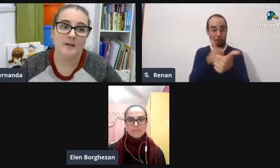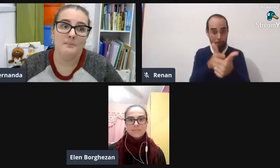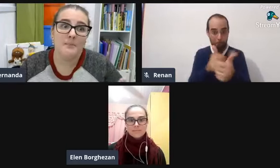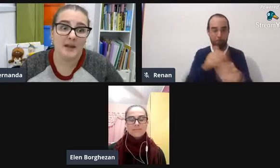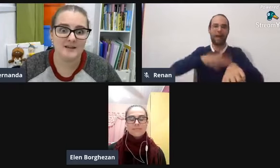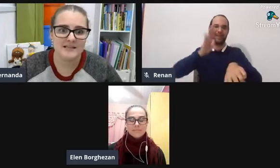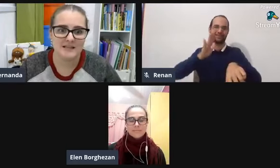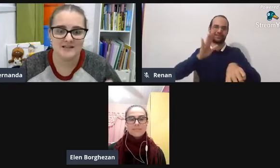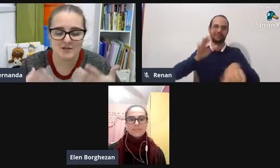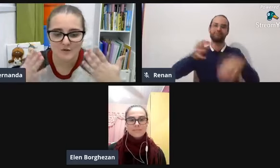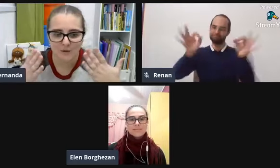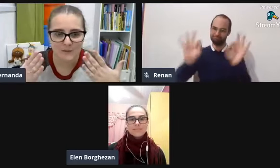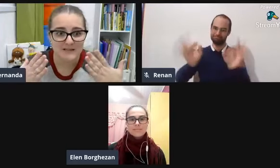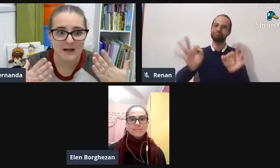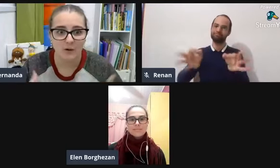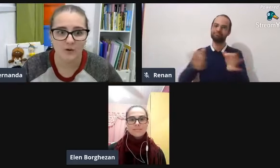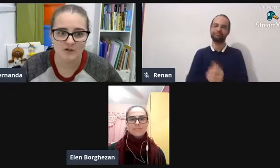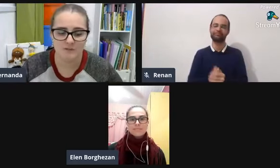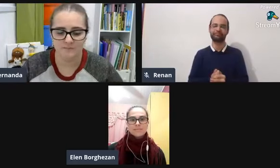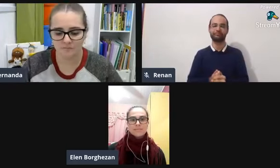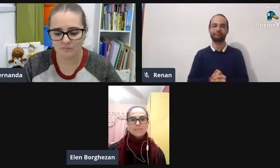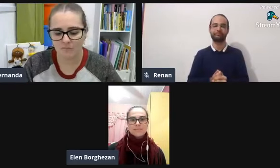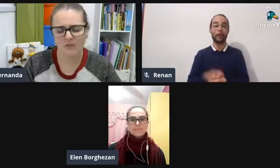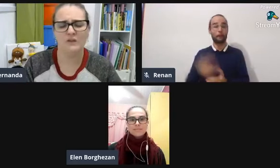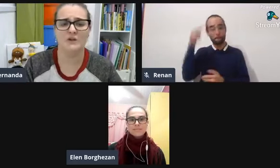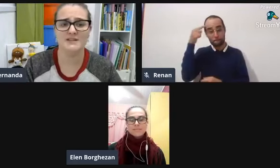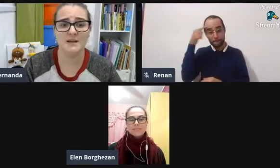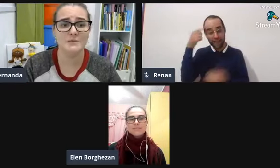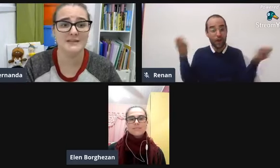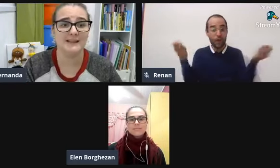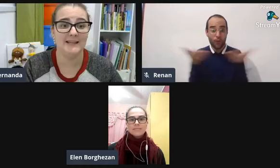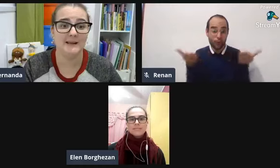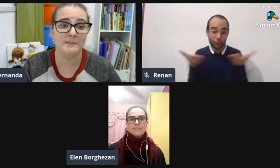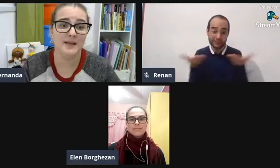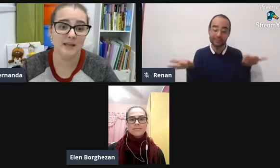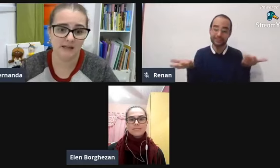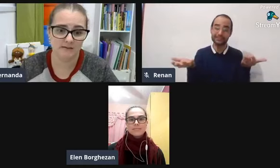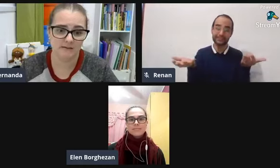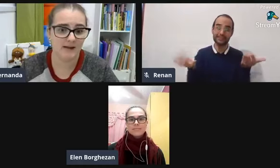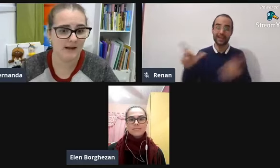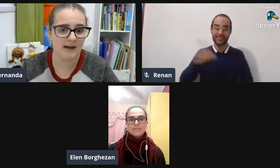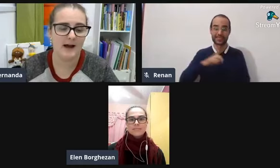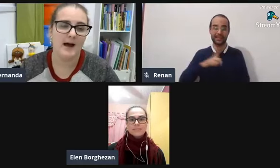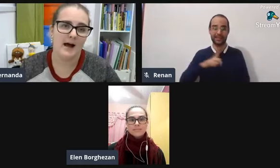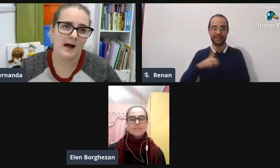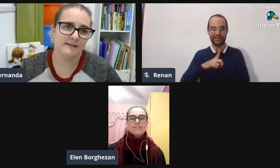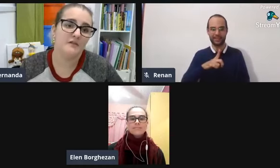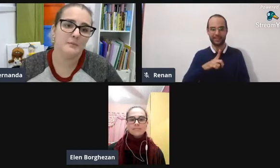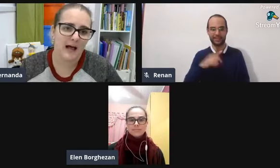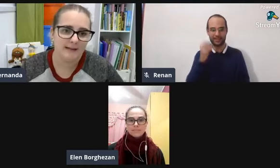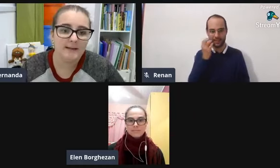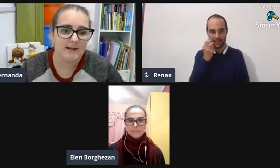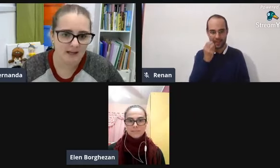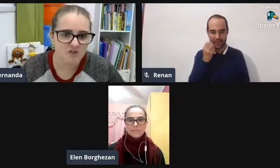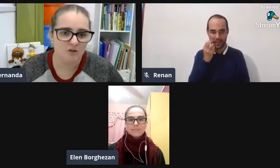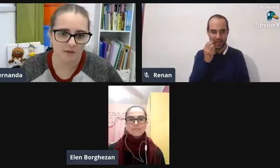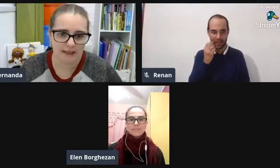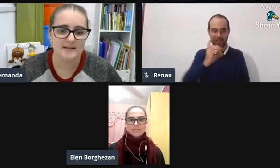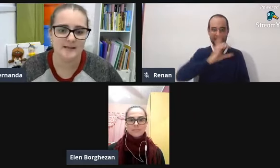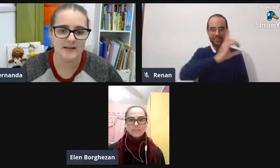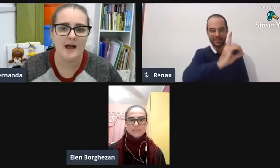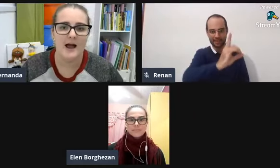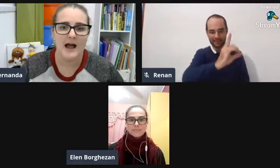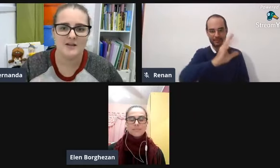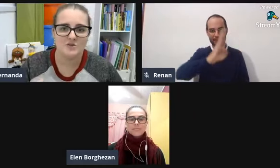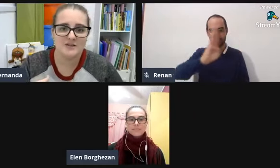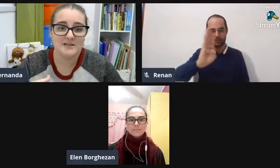né? Pensem, se a gente for pensar hoje, nós temos a DBI, que é a Deaf Blind International,